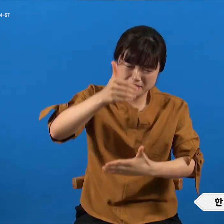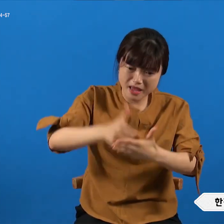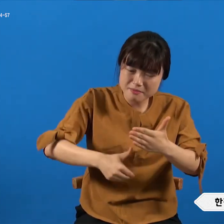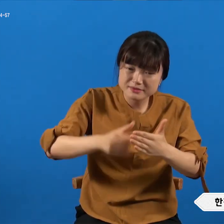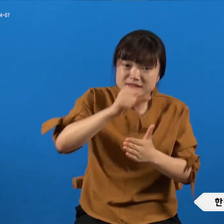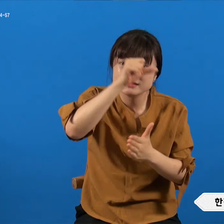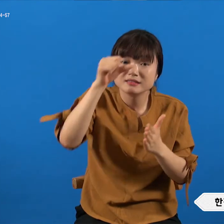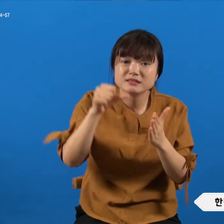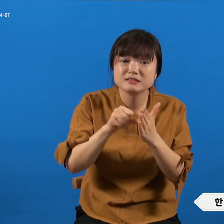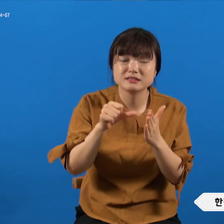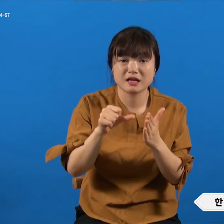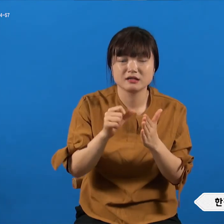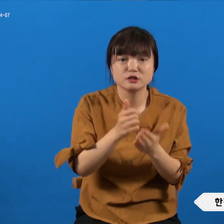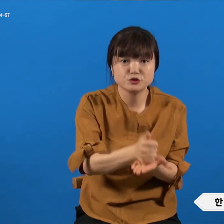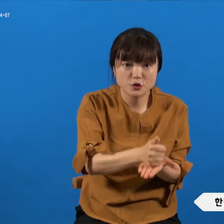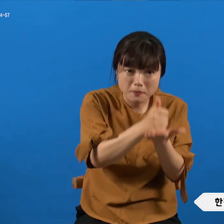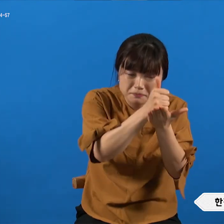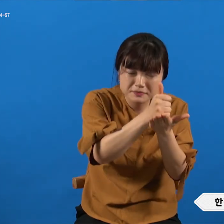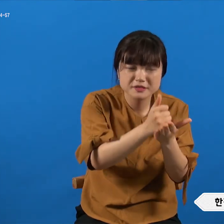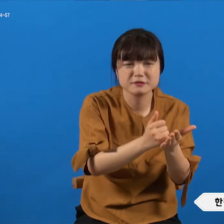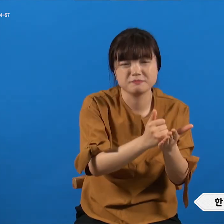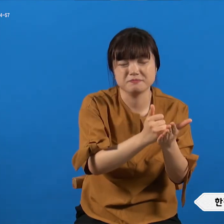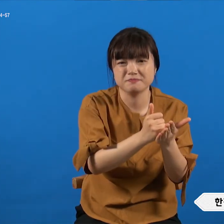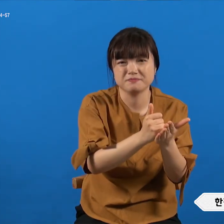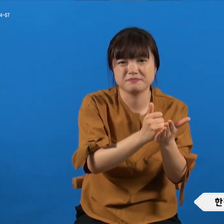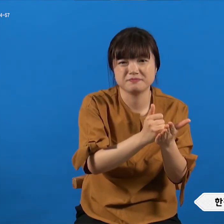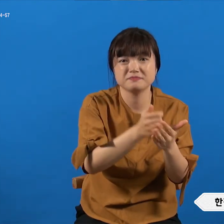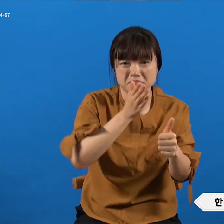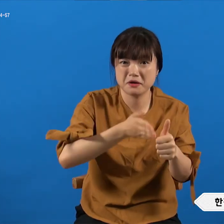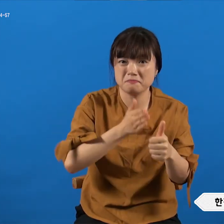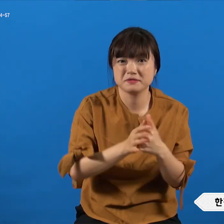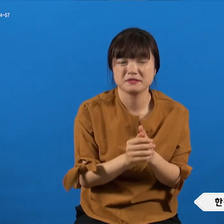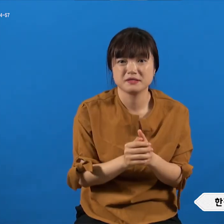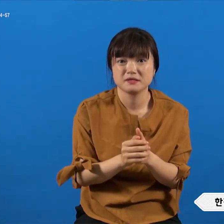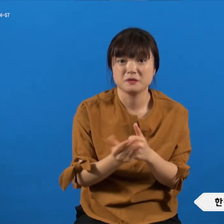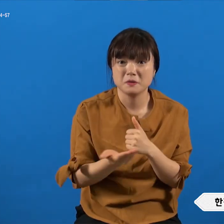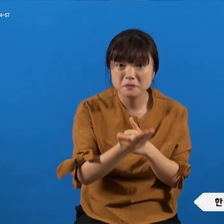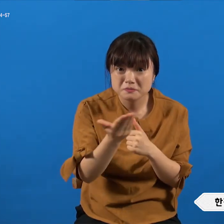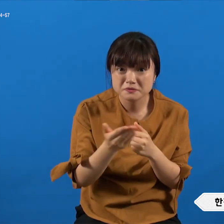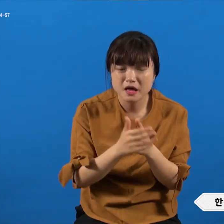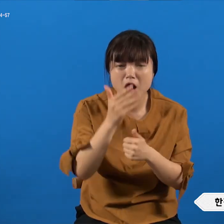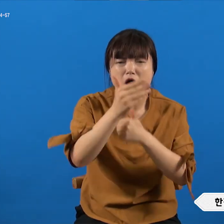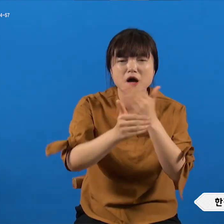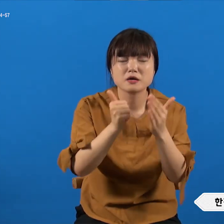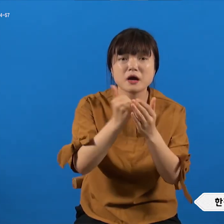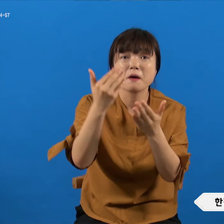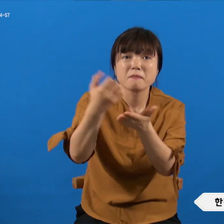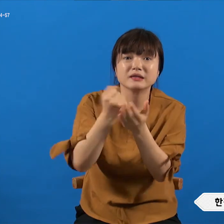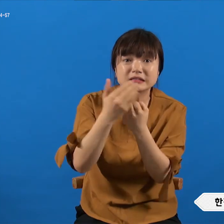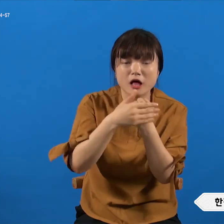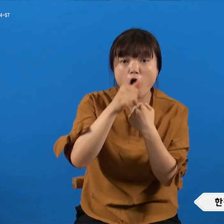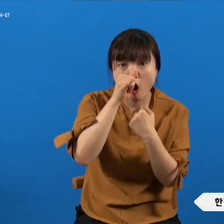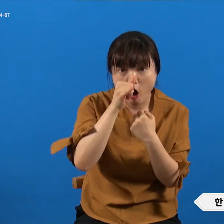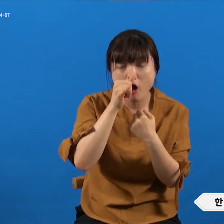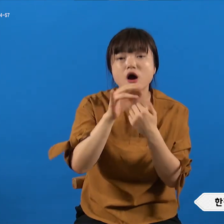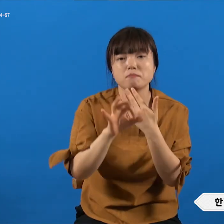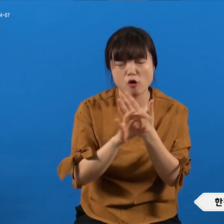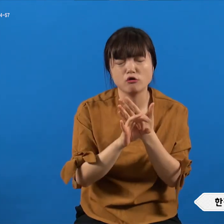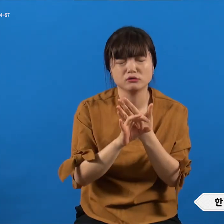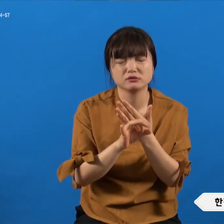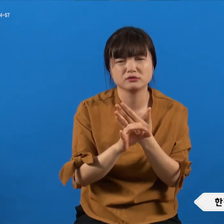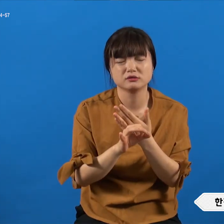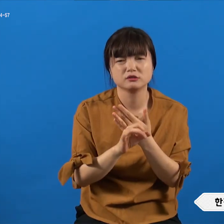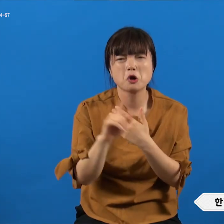생을 섬김으로 채울 수 있기를 바랍니다. 여러분이 하나님께 받은 은혜가 있다면 그것은